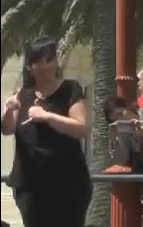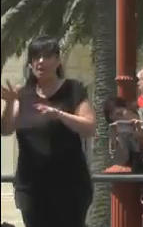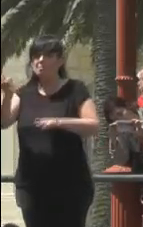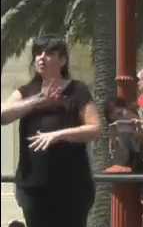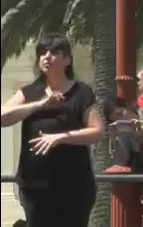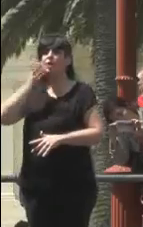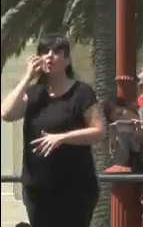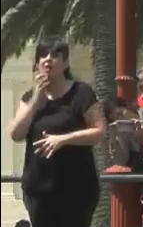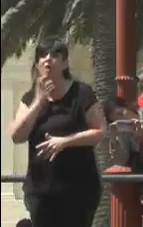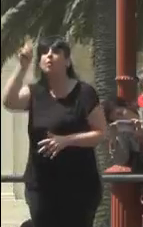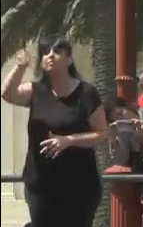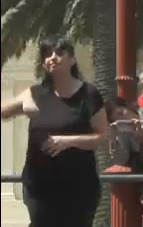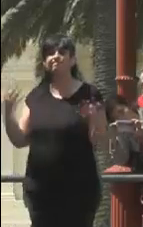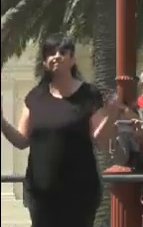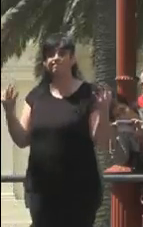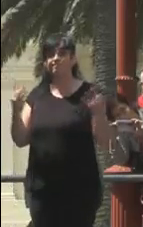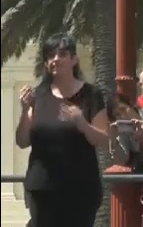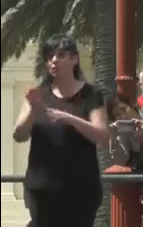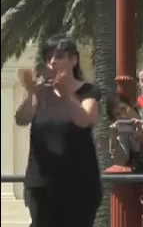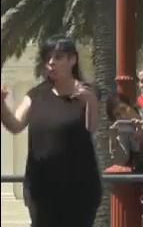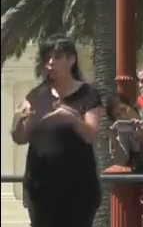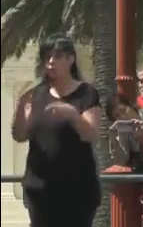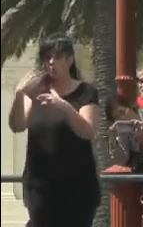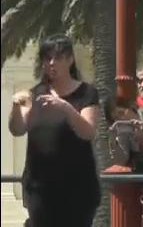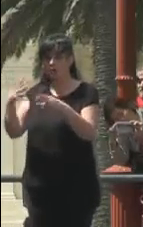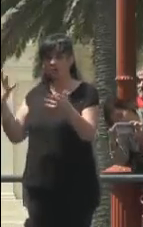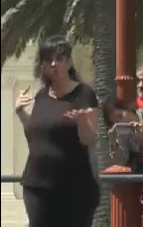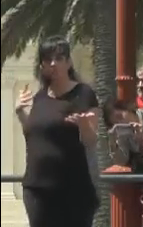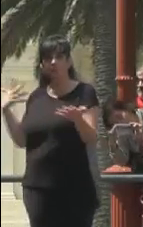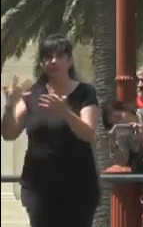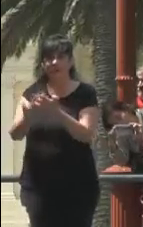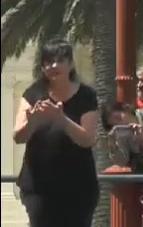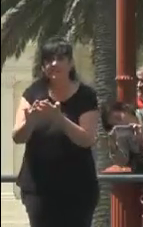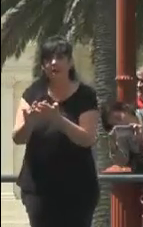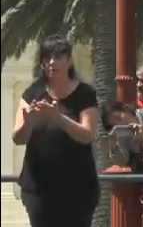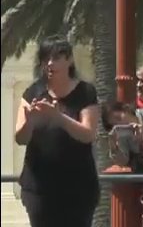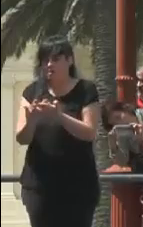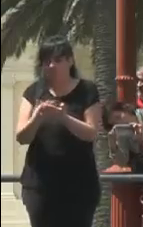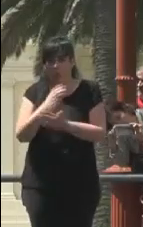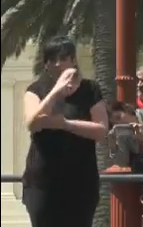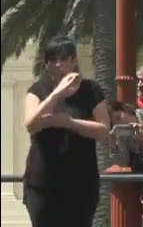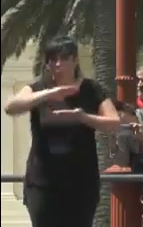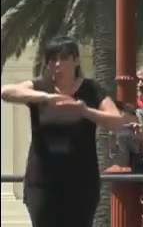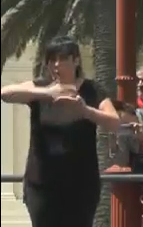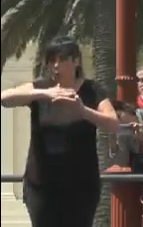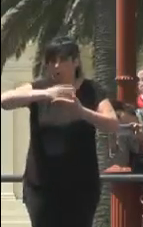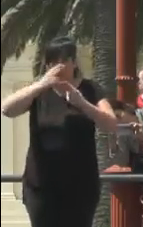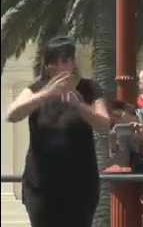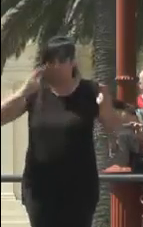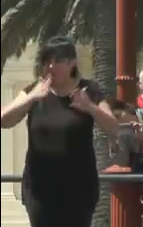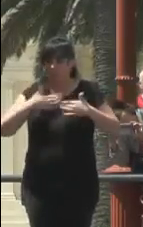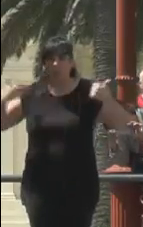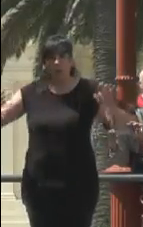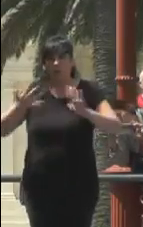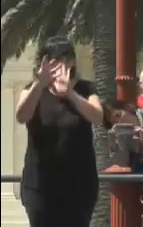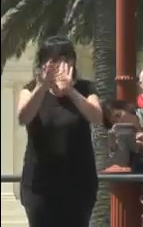máxima expresión de un partido que ha estado expoliando y saqueando todas las cuentas públicas, que ha estado saqueando y expoliando